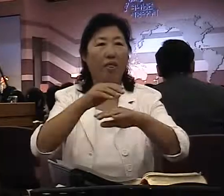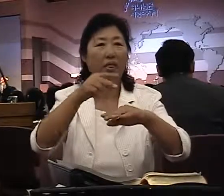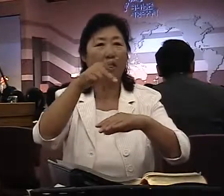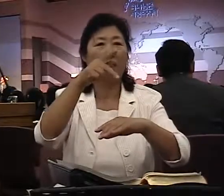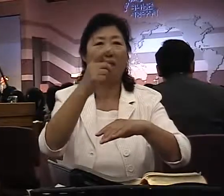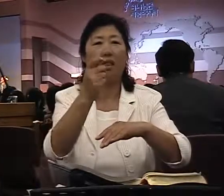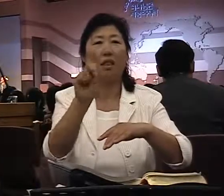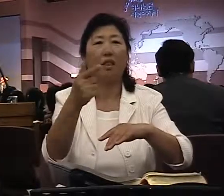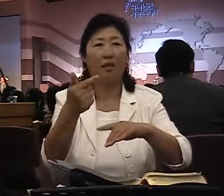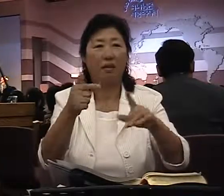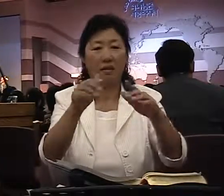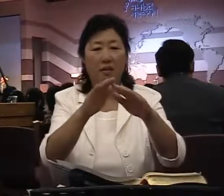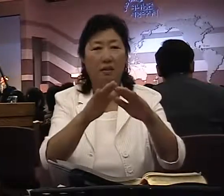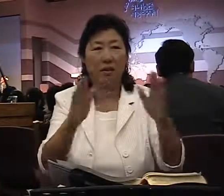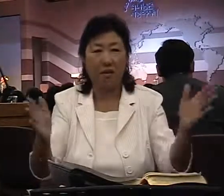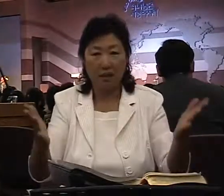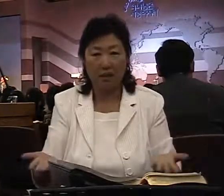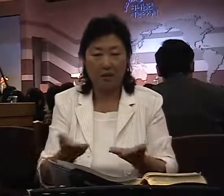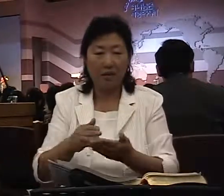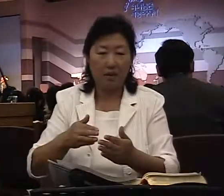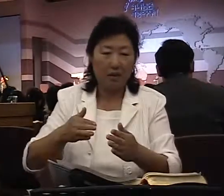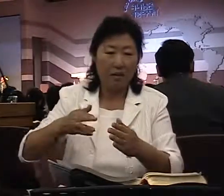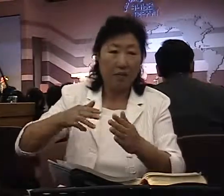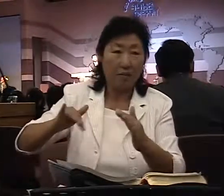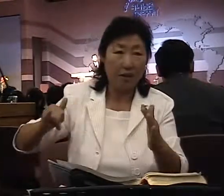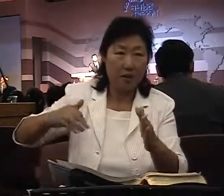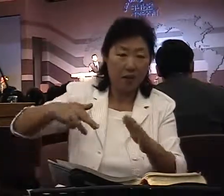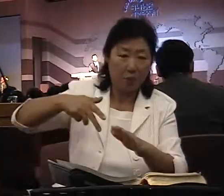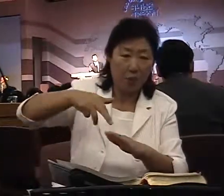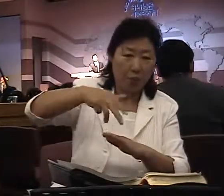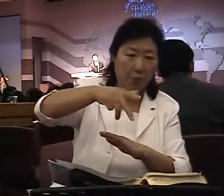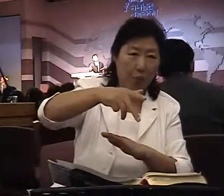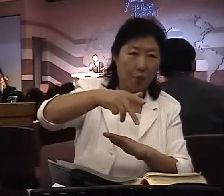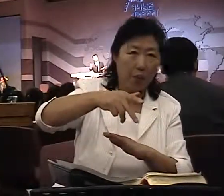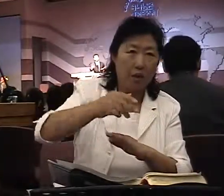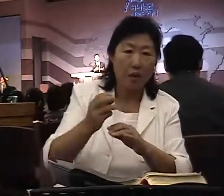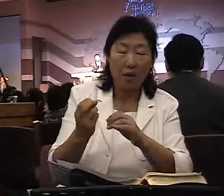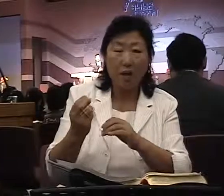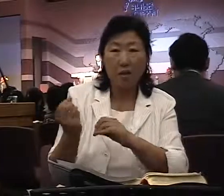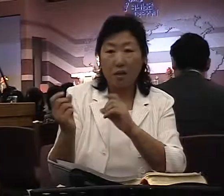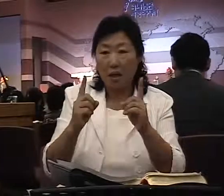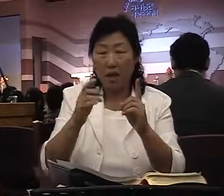살아있는 것 같지만 실은 죽은 것이다. 예수님이 그랬잖아요.